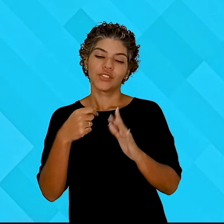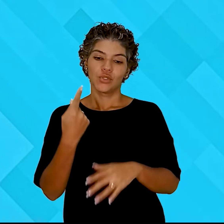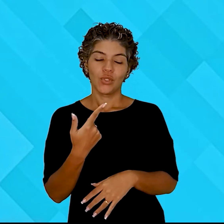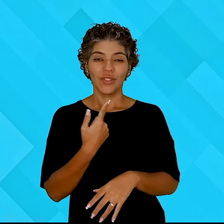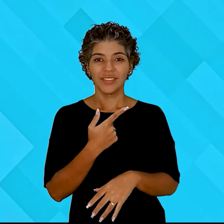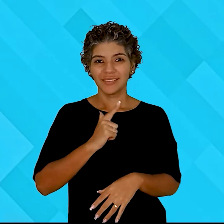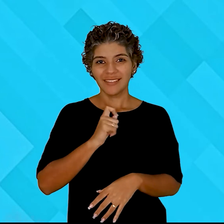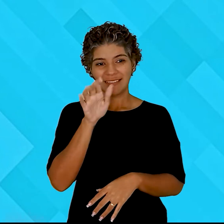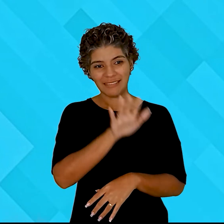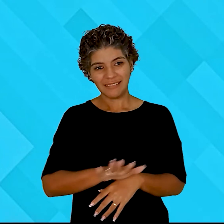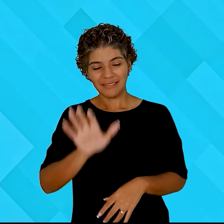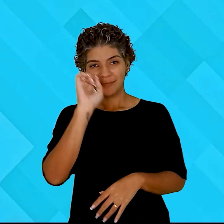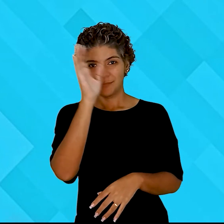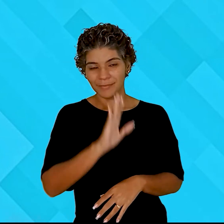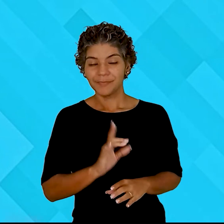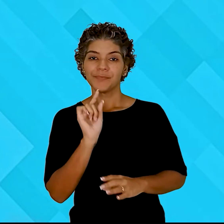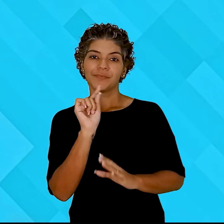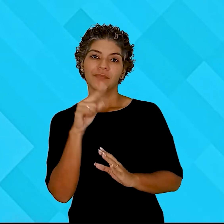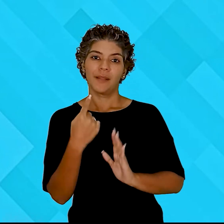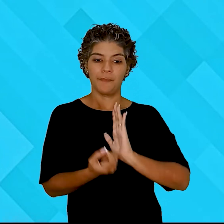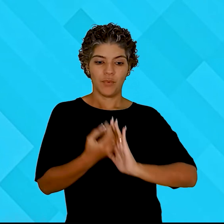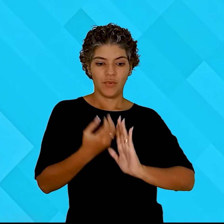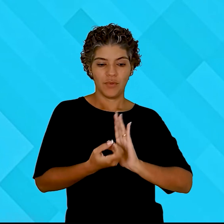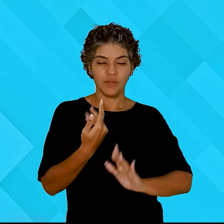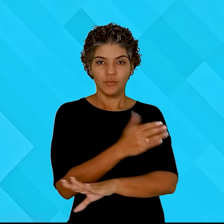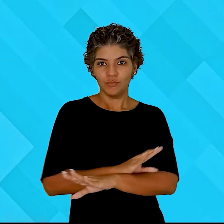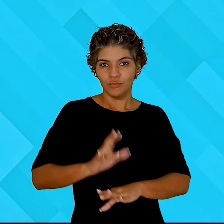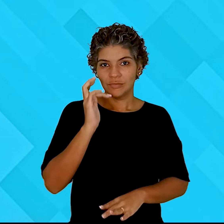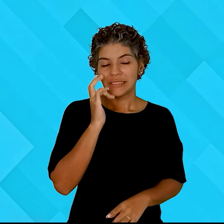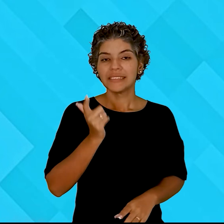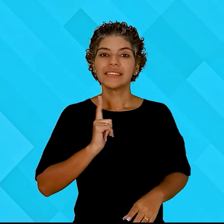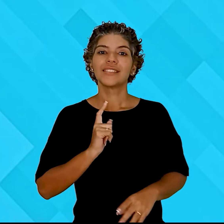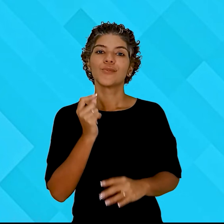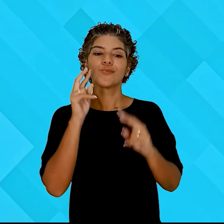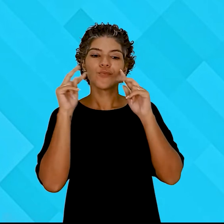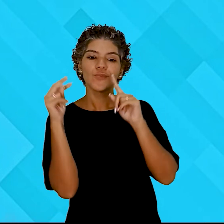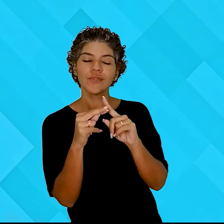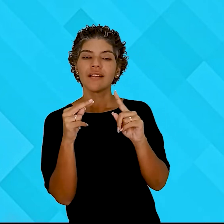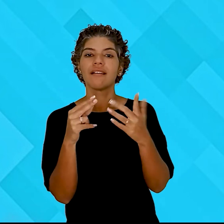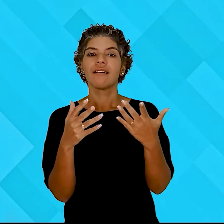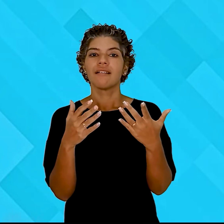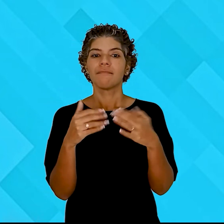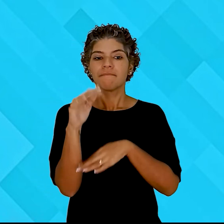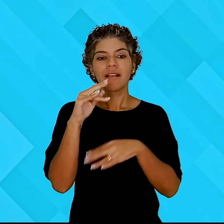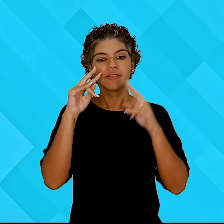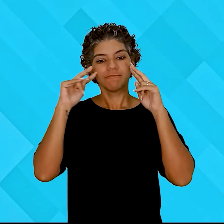um olhar muito próximo dos estudos de trabalho e dos estudos de economia. Isso mudou nas últimas 2 décadas, a gente